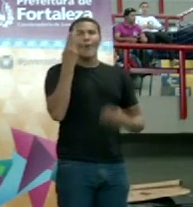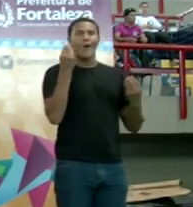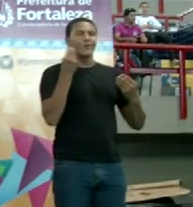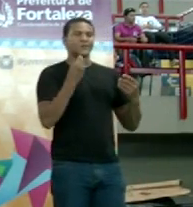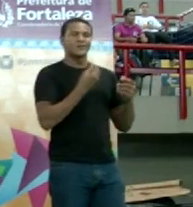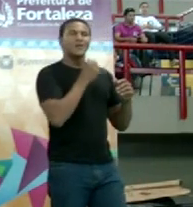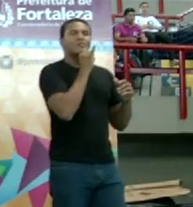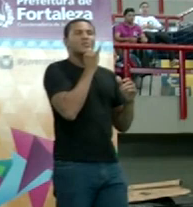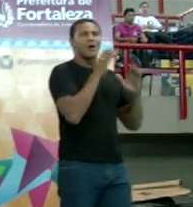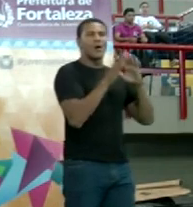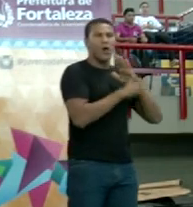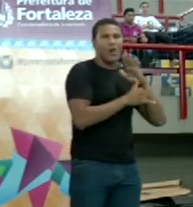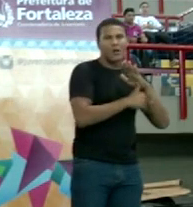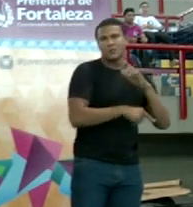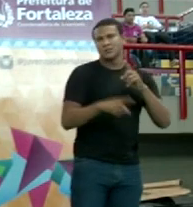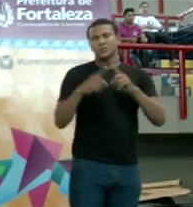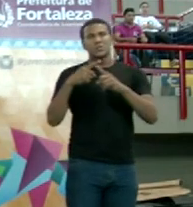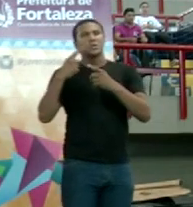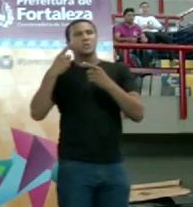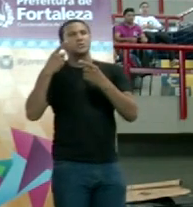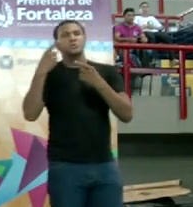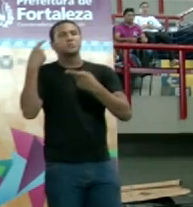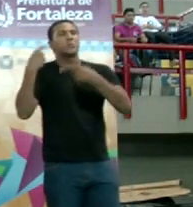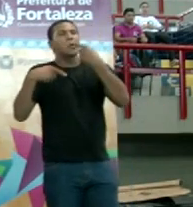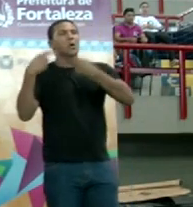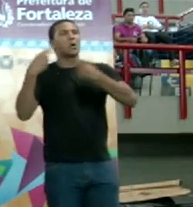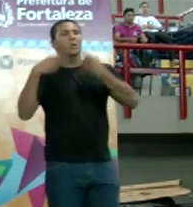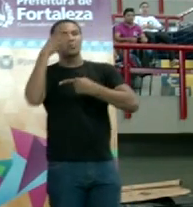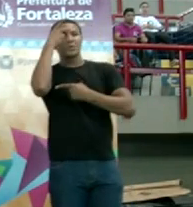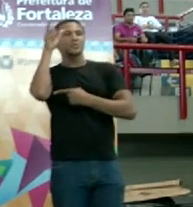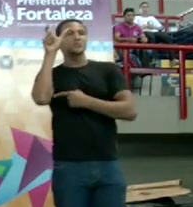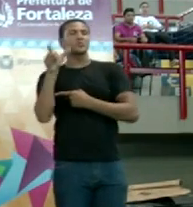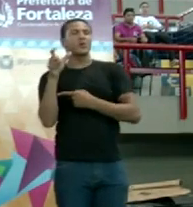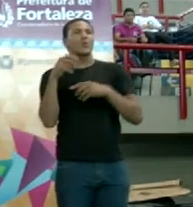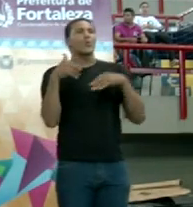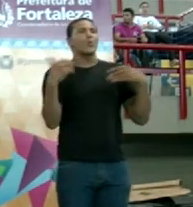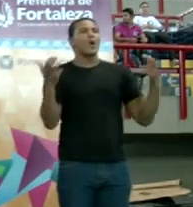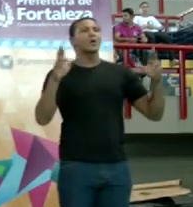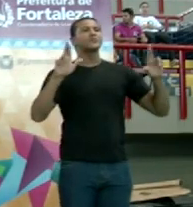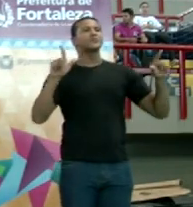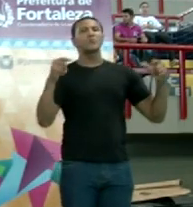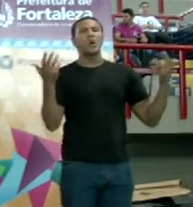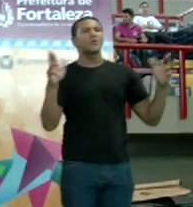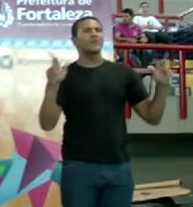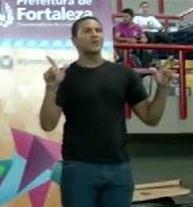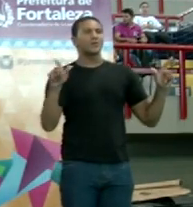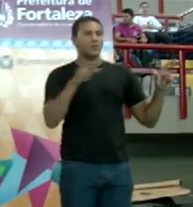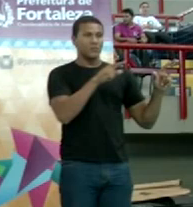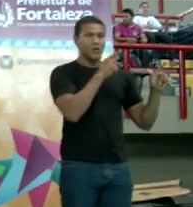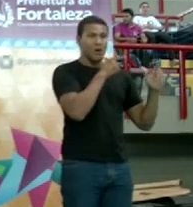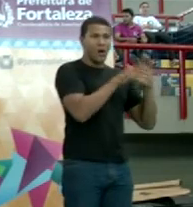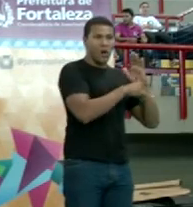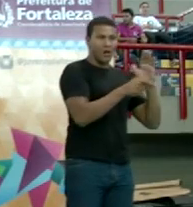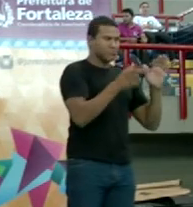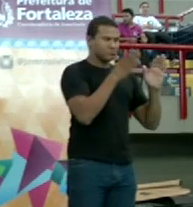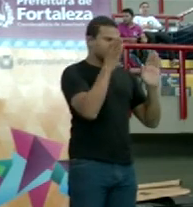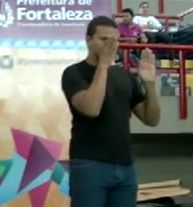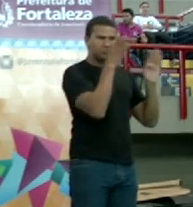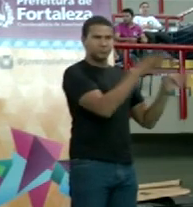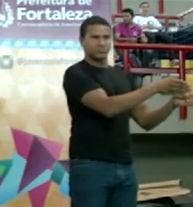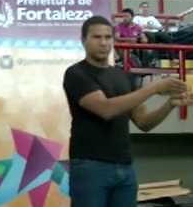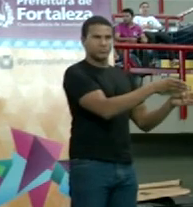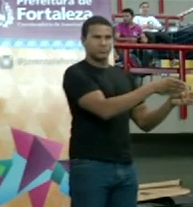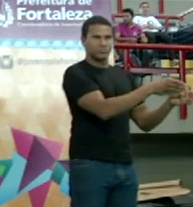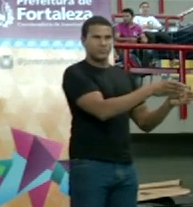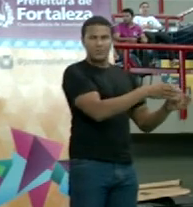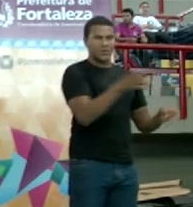político? Aí você usa 2 pontos. Aí você diz assim, o ladrão nos escolhe e o político